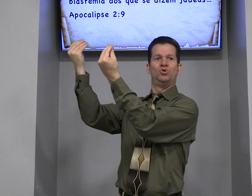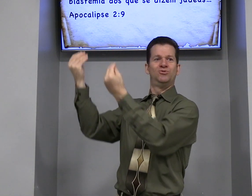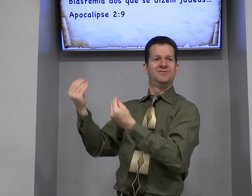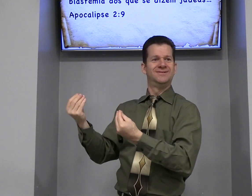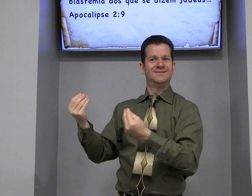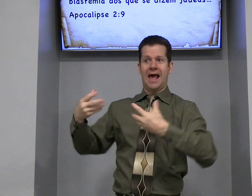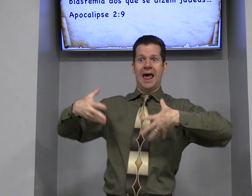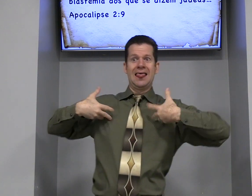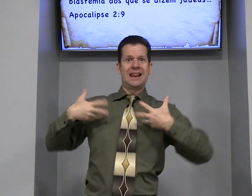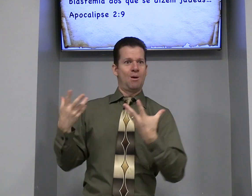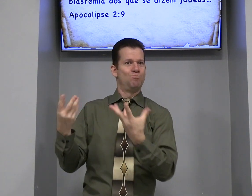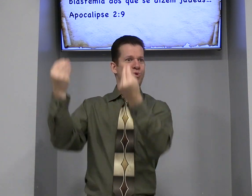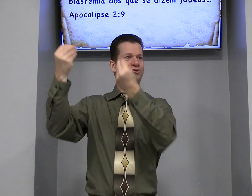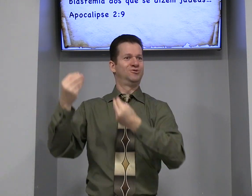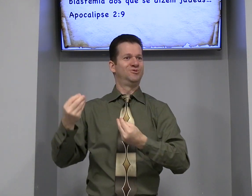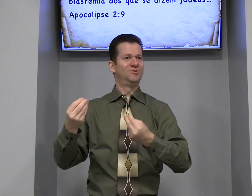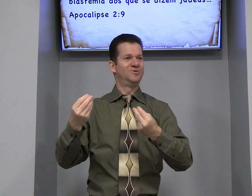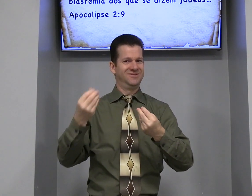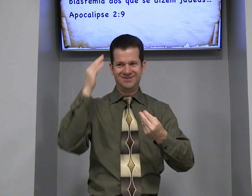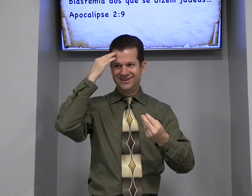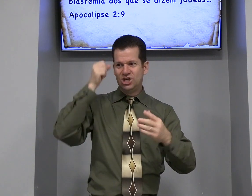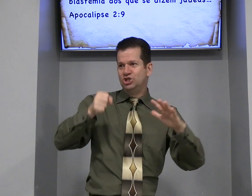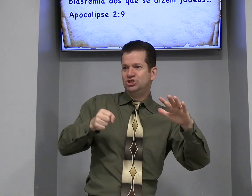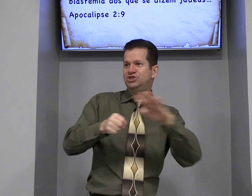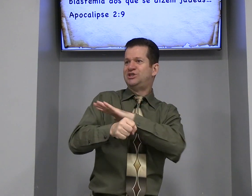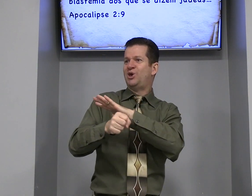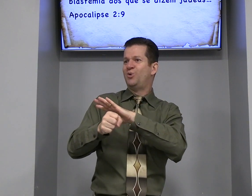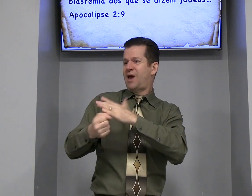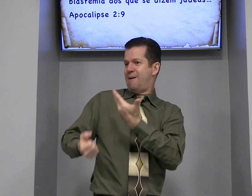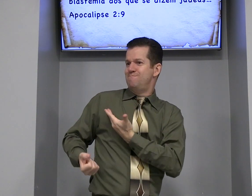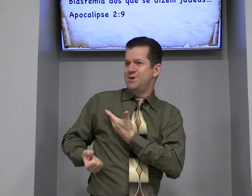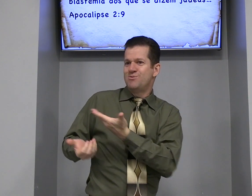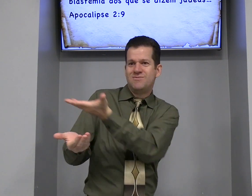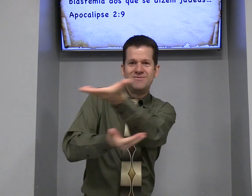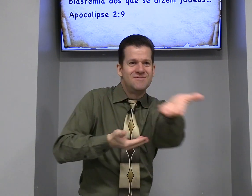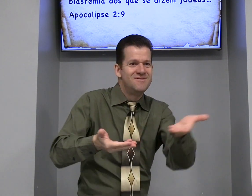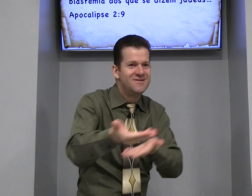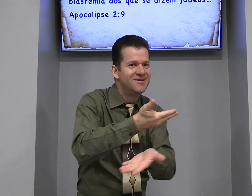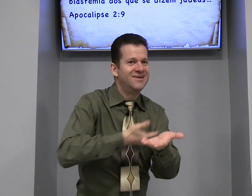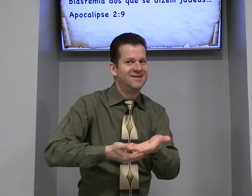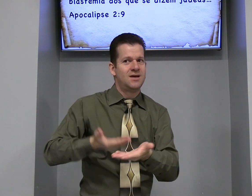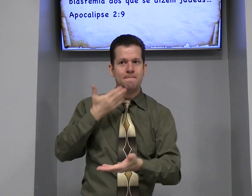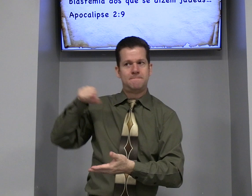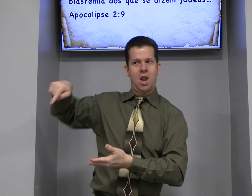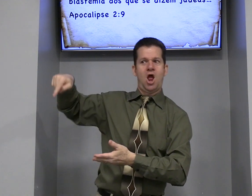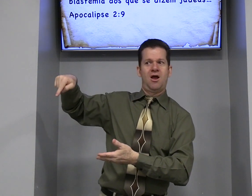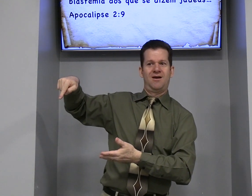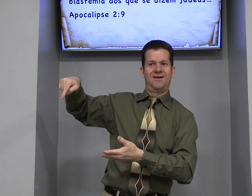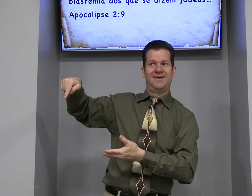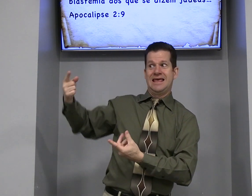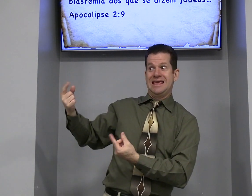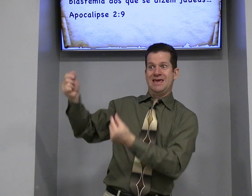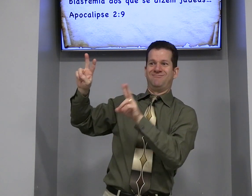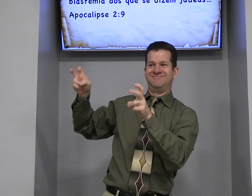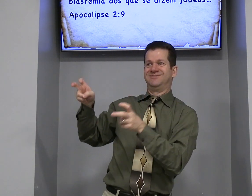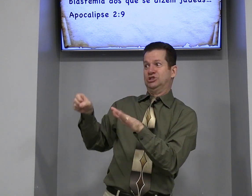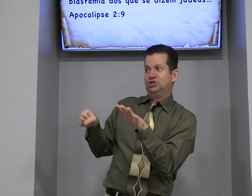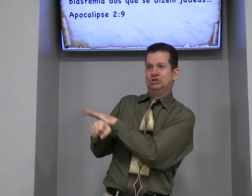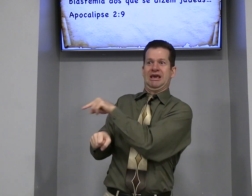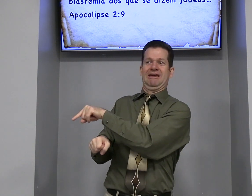paz, alegria, muito cheio de amizade. E essa é melhor